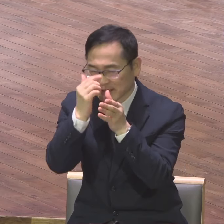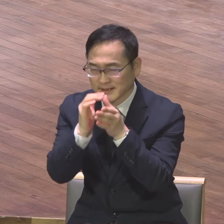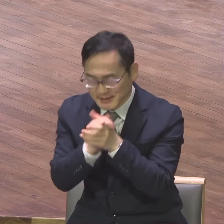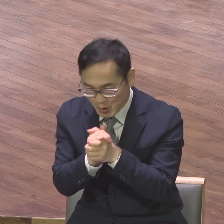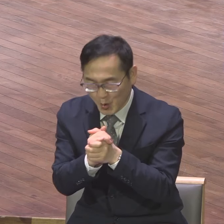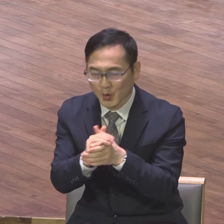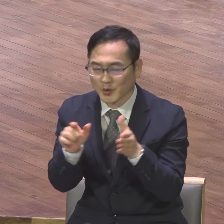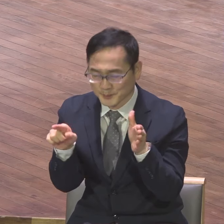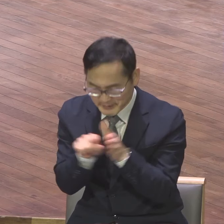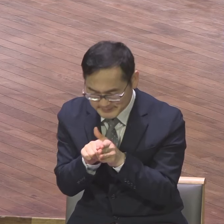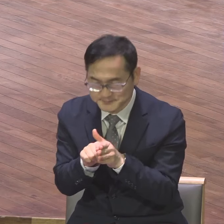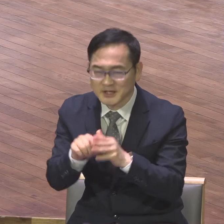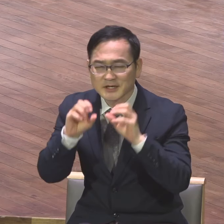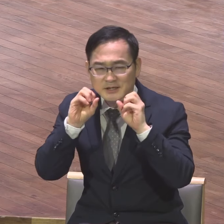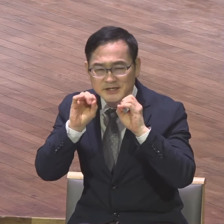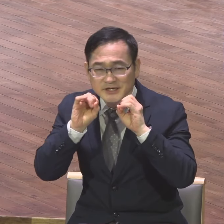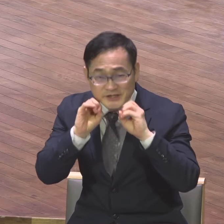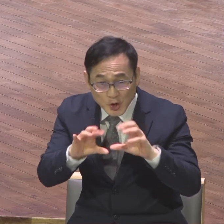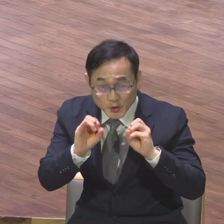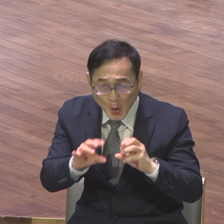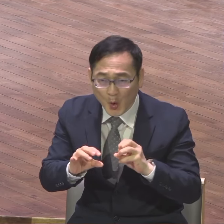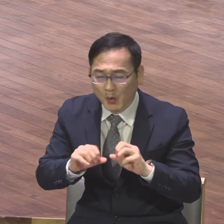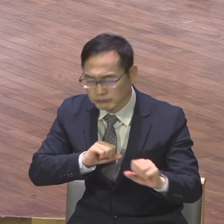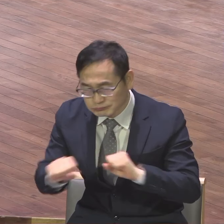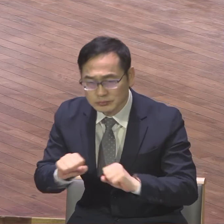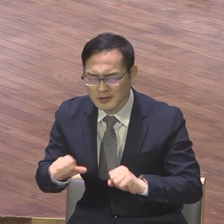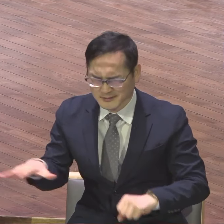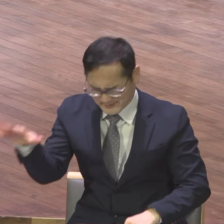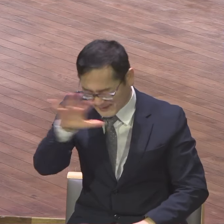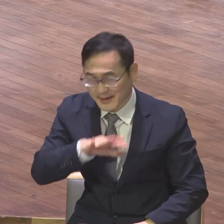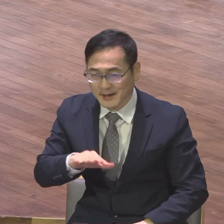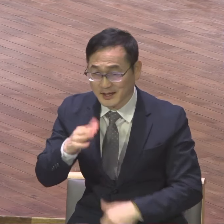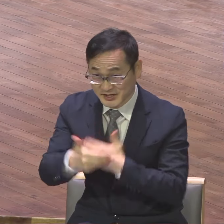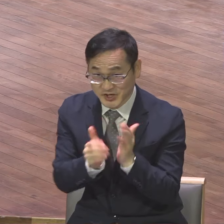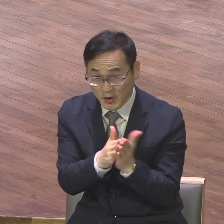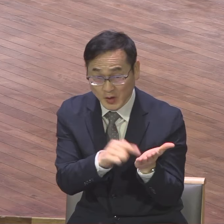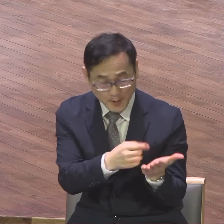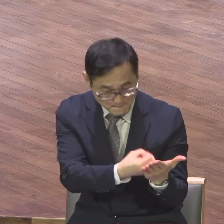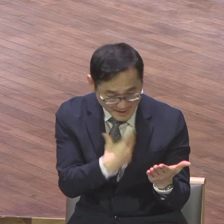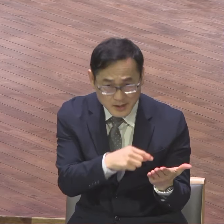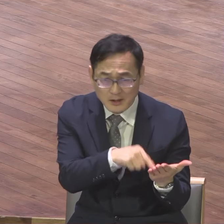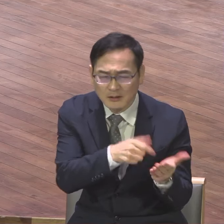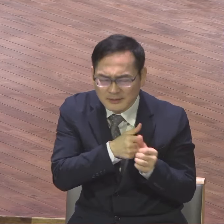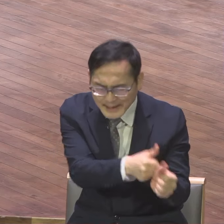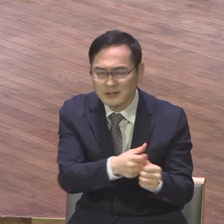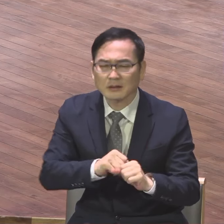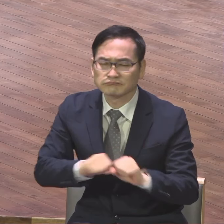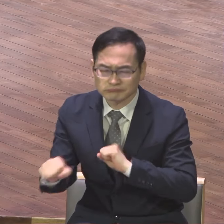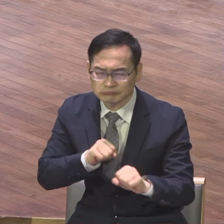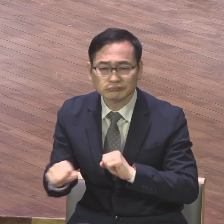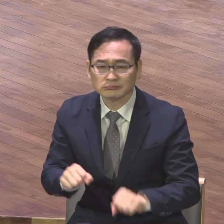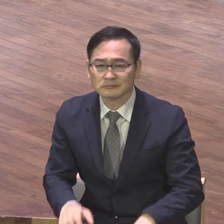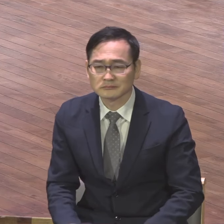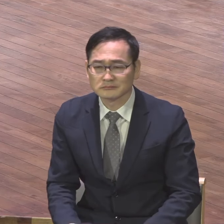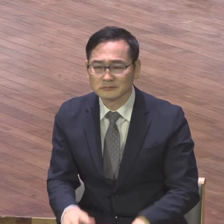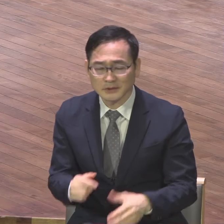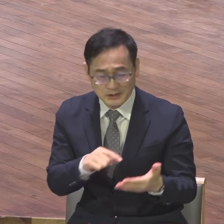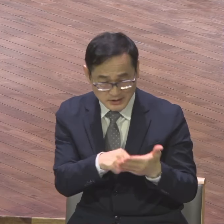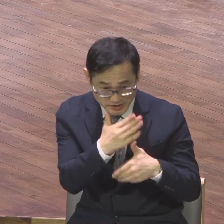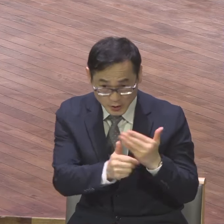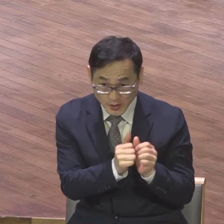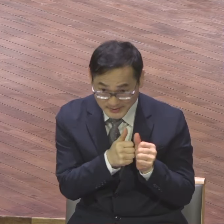신앙생활, 성경적 성교, 성경적 사역. 아멘. 성경이 뭐라 그랬냐? 성경에 근거해서 우리가 기도해야 돼야 응답이 되는